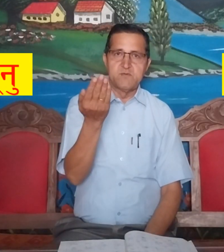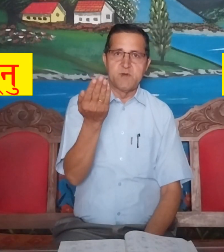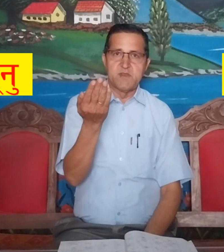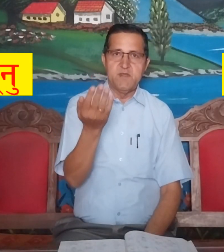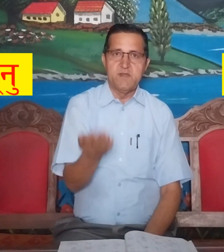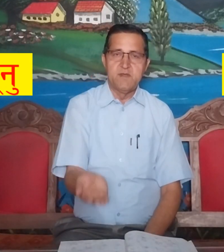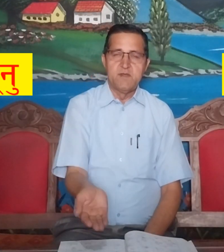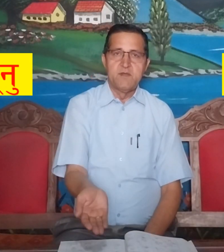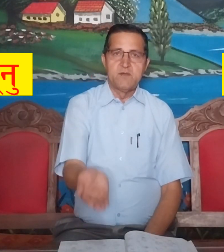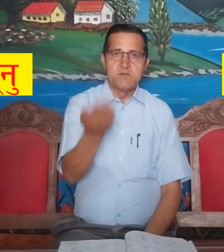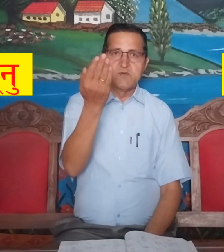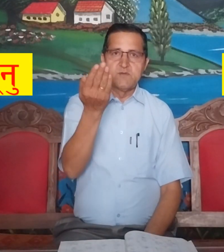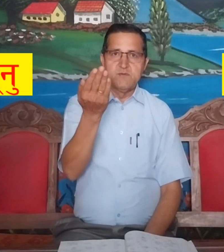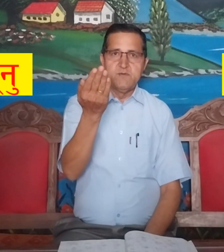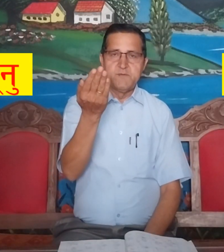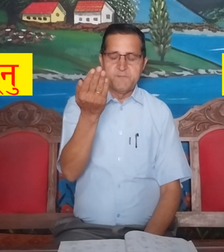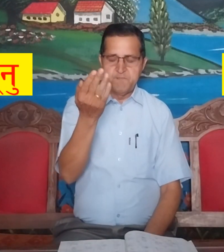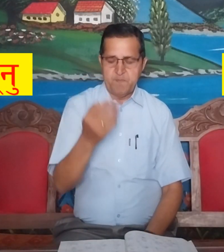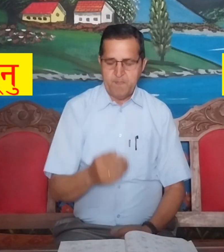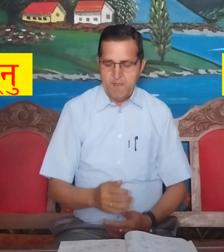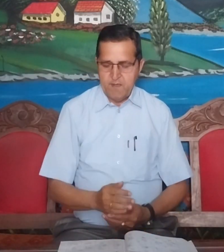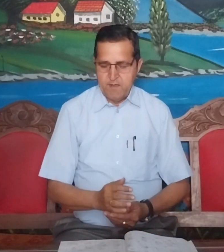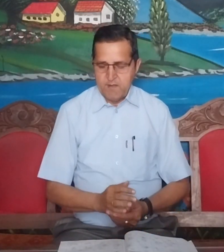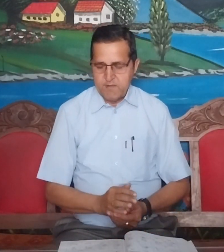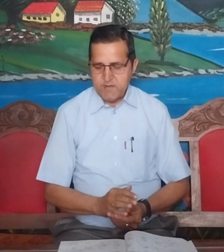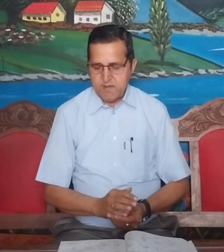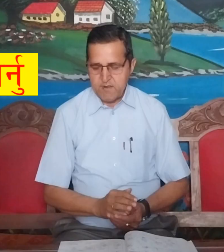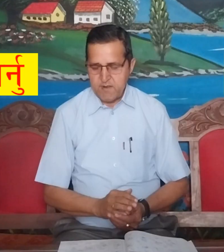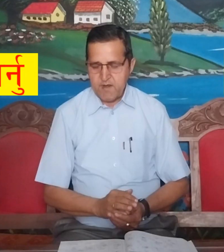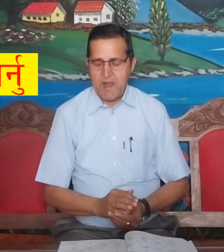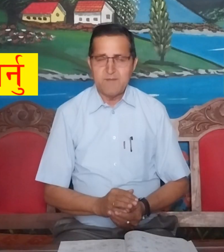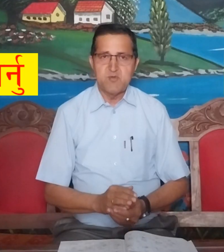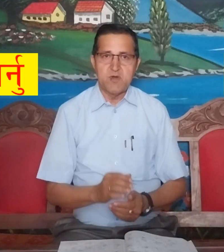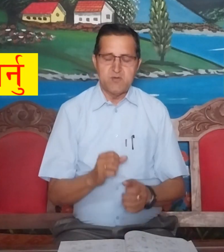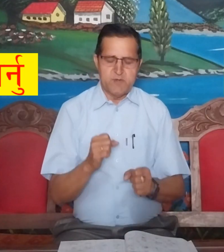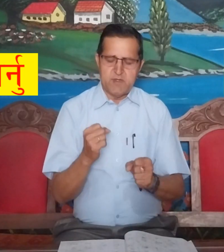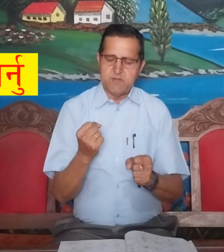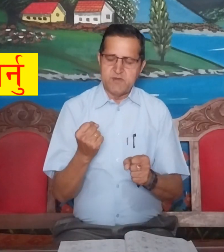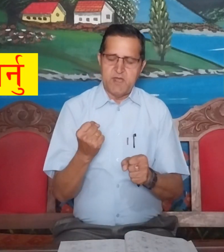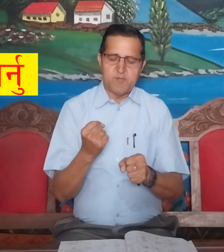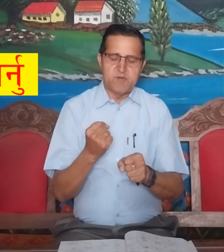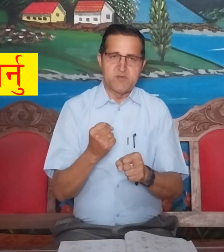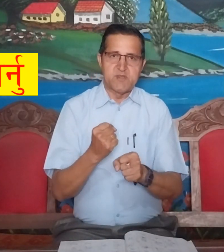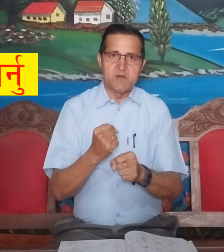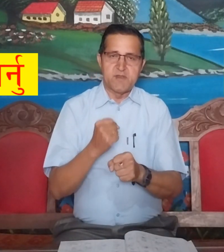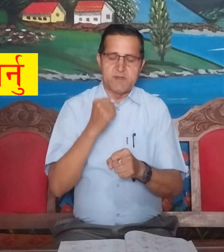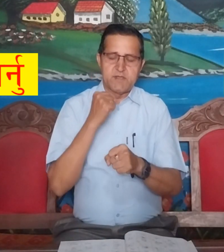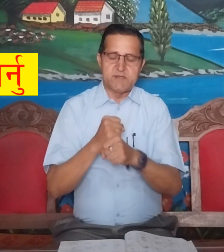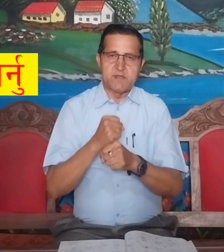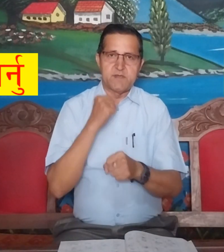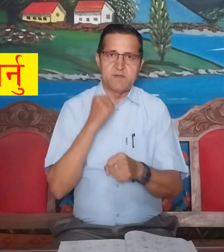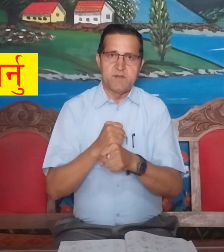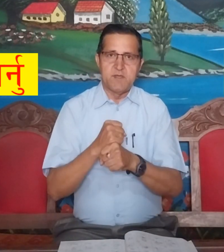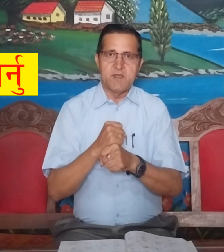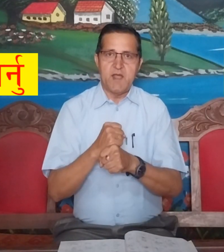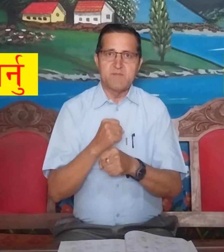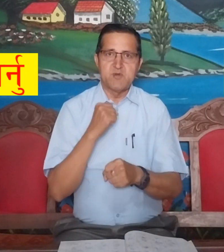भन्ने, उठ्नु। त्यसै गरेर काम गर्नु भन्दा दुईटै हातमा मुठी गर्ने र यसरी काम